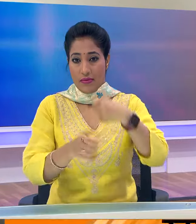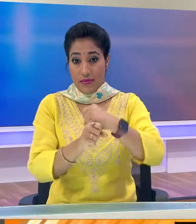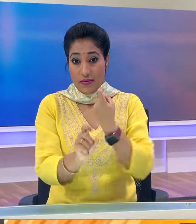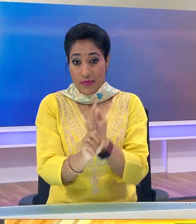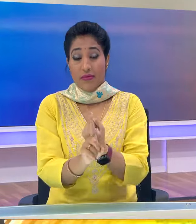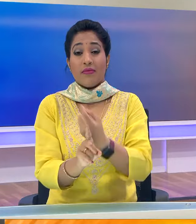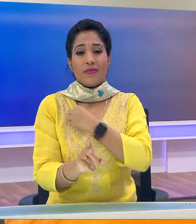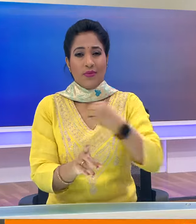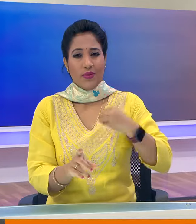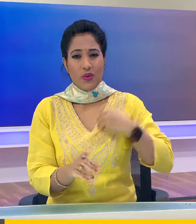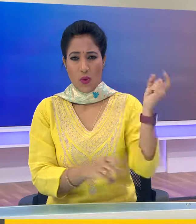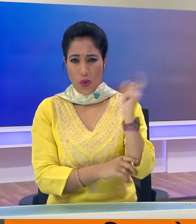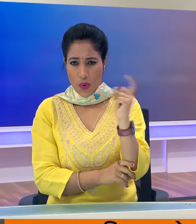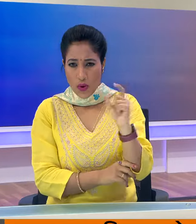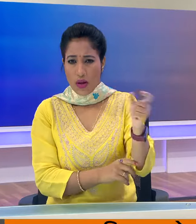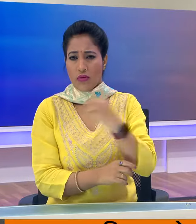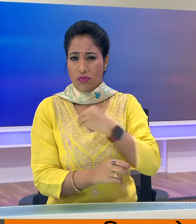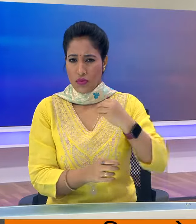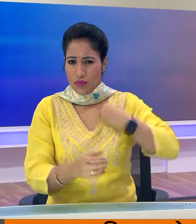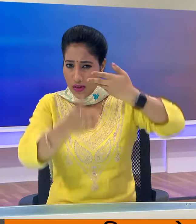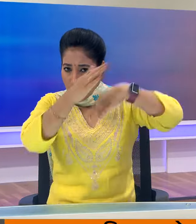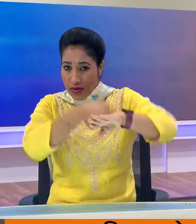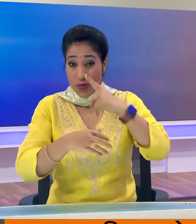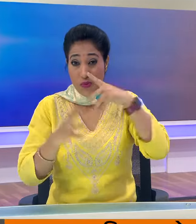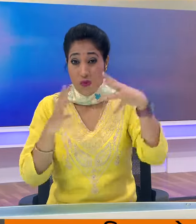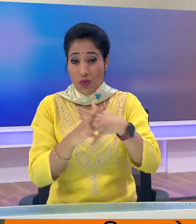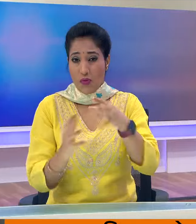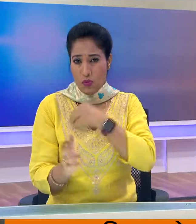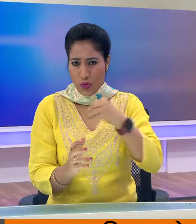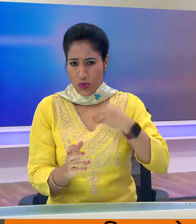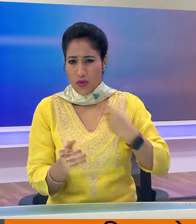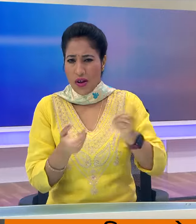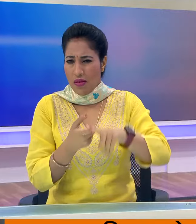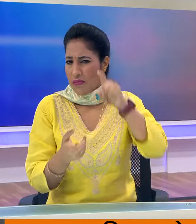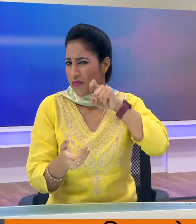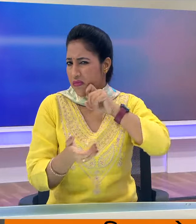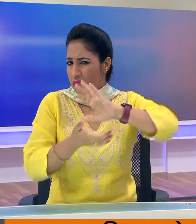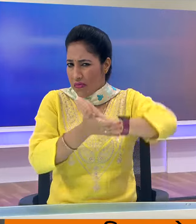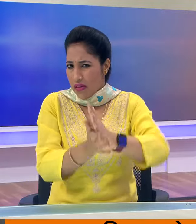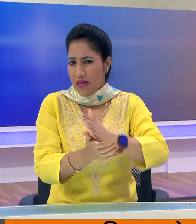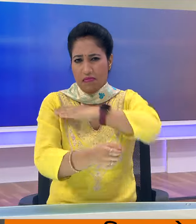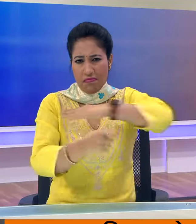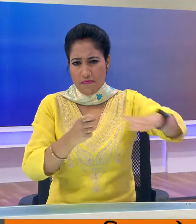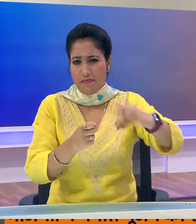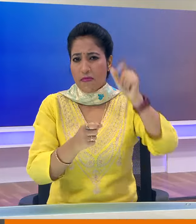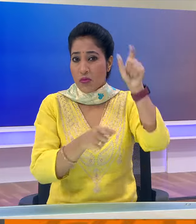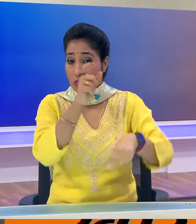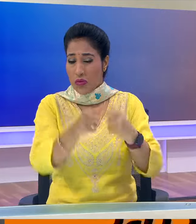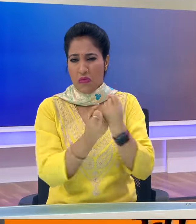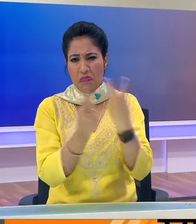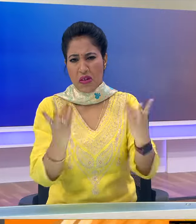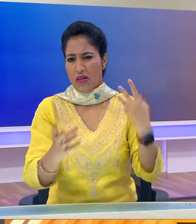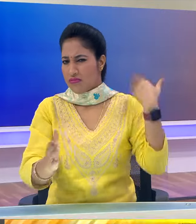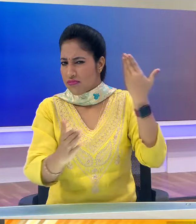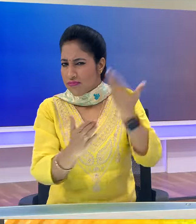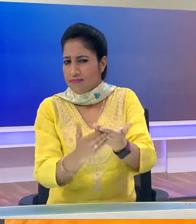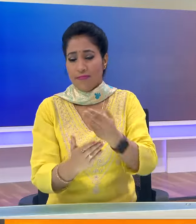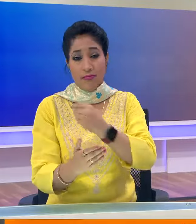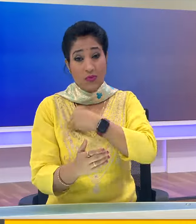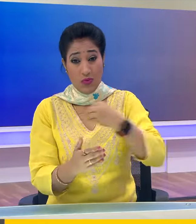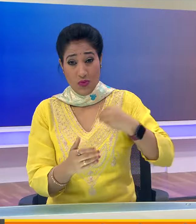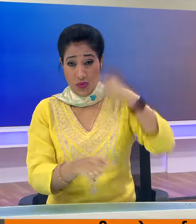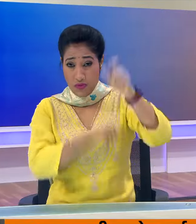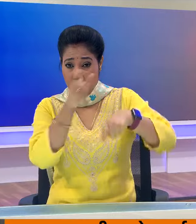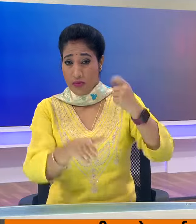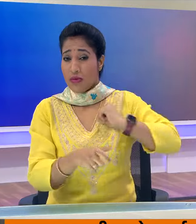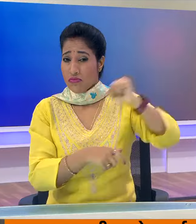8 जेकर मेडिकल कॉलेज एवं अस्पताल में महिला डॉक्टर के साथ हुए बलात्कार हत्या के मामले में कई दिनों से डॉक्टर्स और